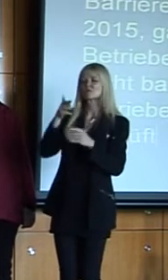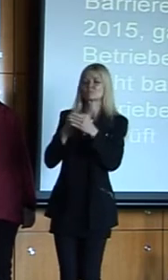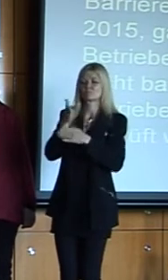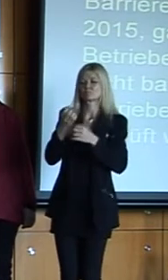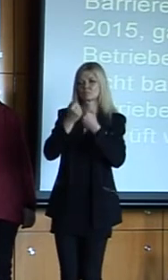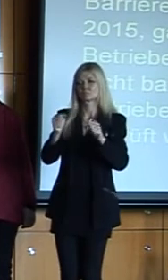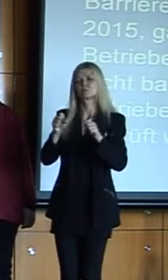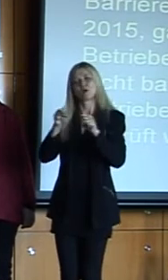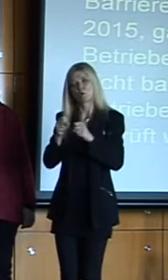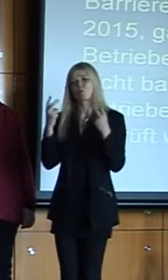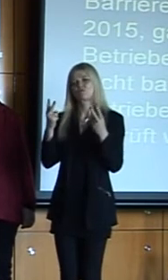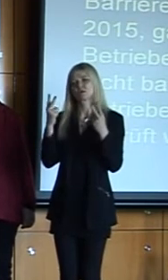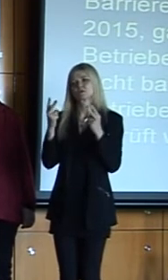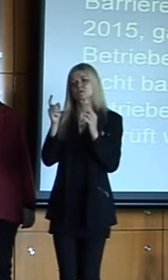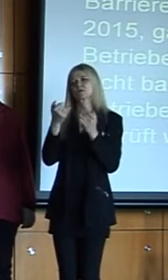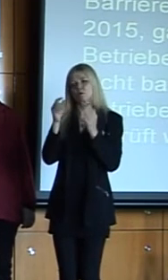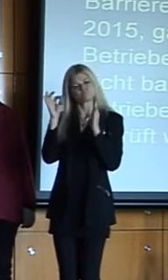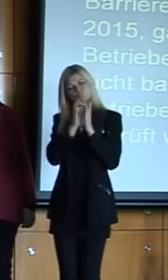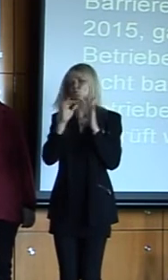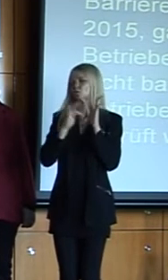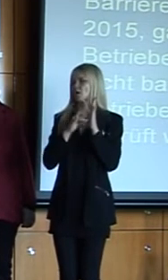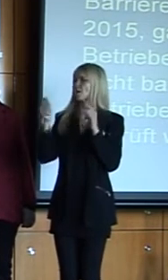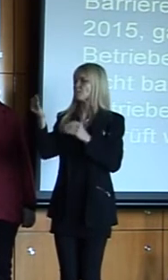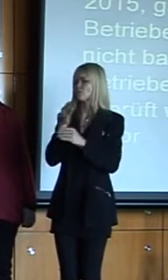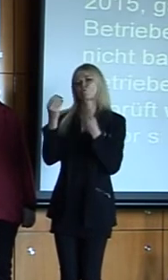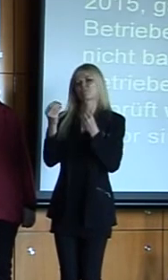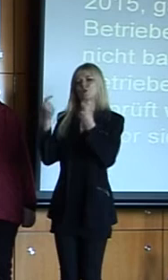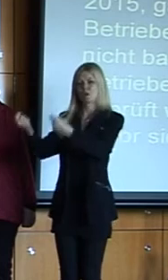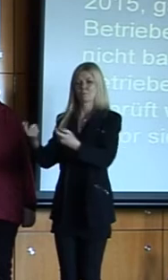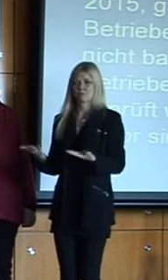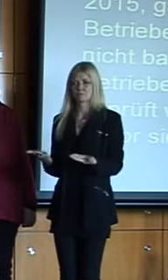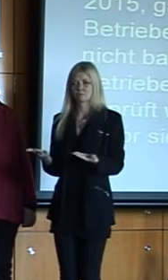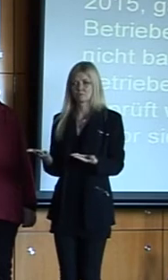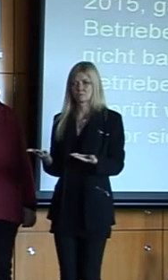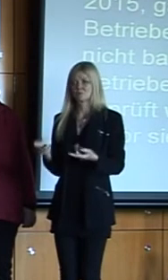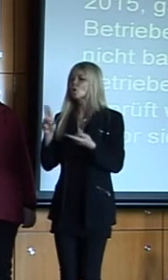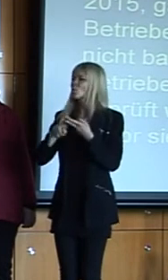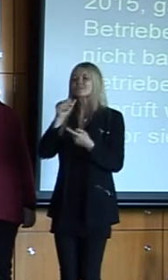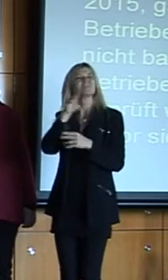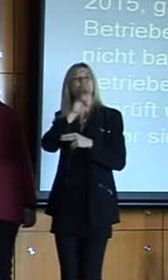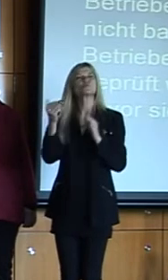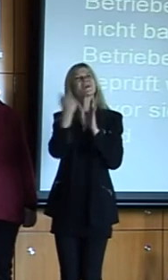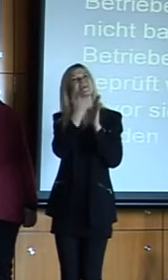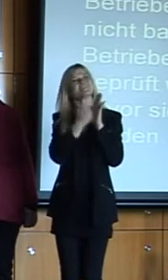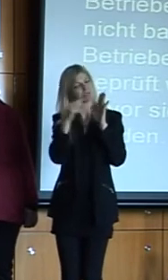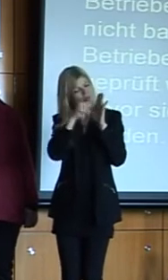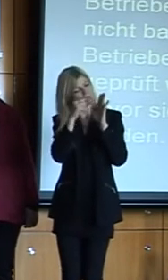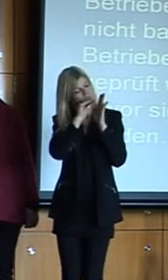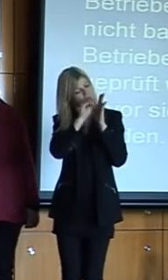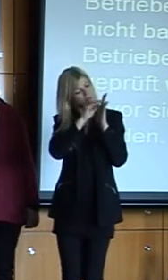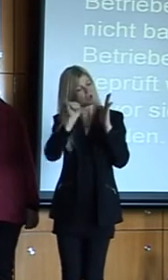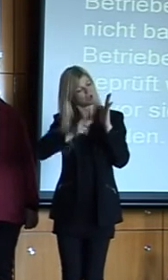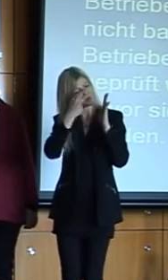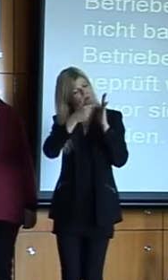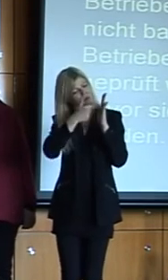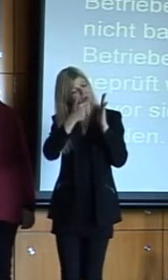einfach auch ein wichtiges Kriterium ist, bevor die Bewilligung überhaupt erteilt wird. Und nicht nur, dass es im Gesetz steht und nicht nur, dass man dann sozusagen die